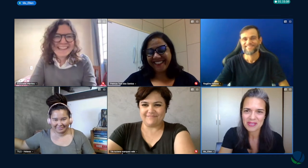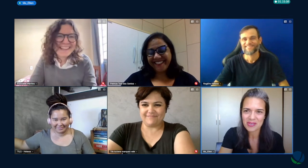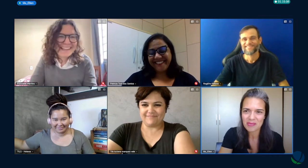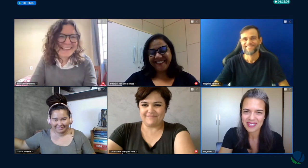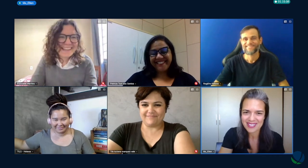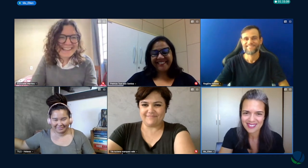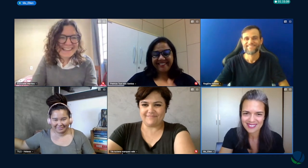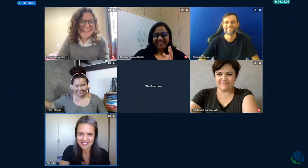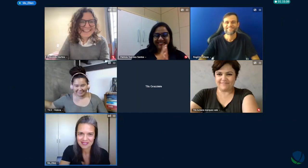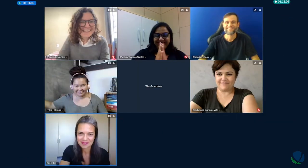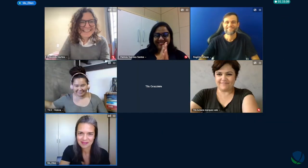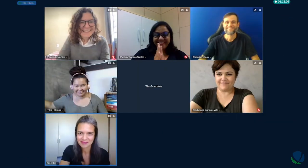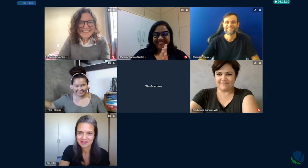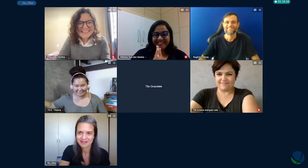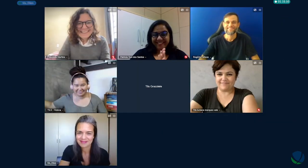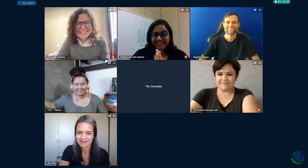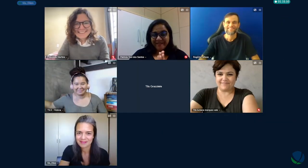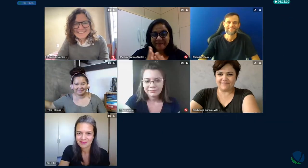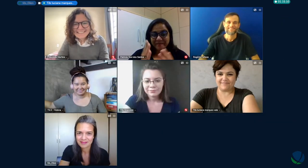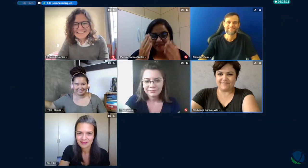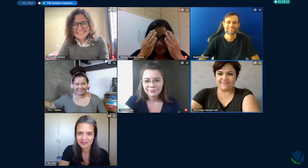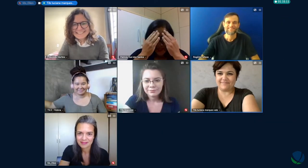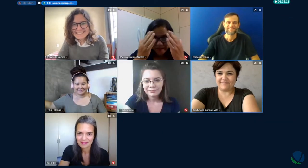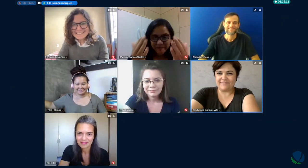de momentos como esse.